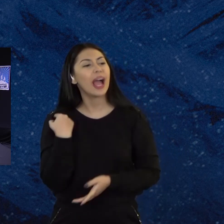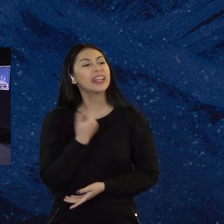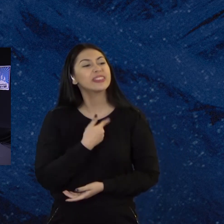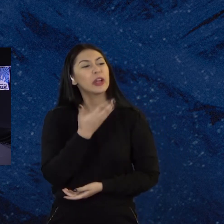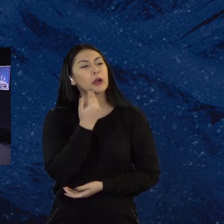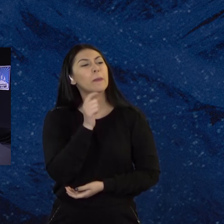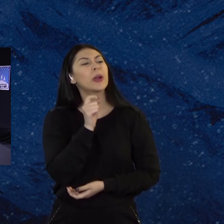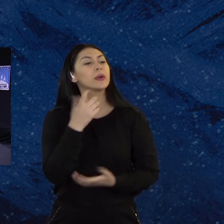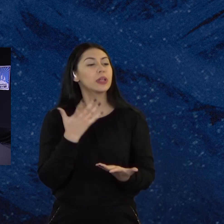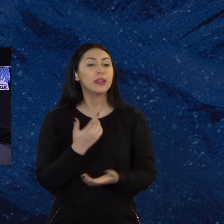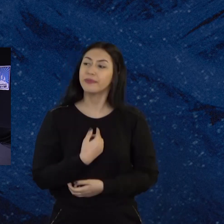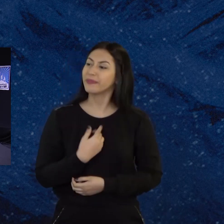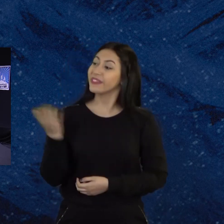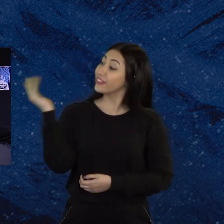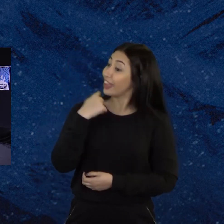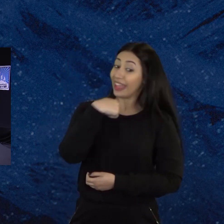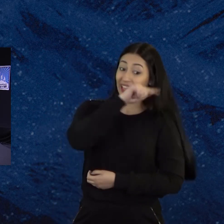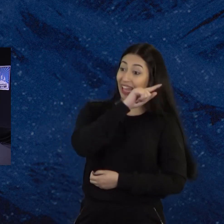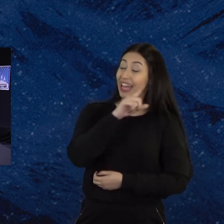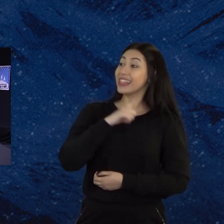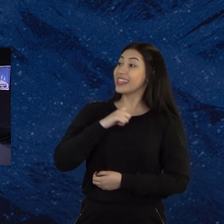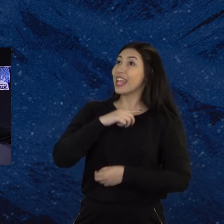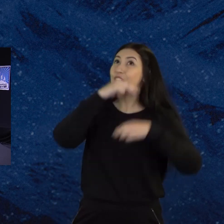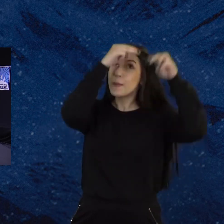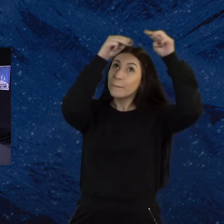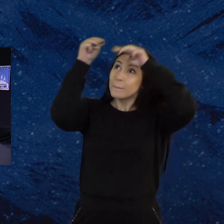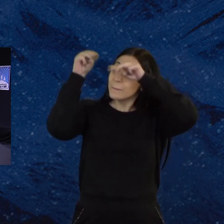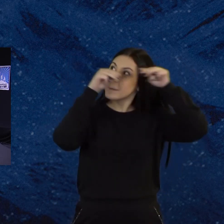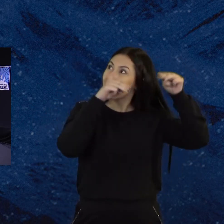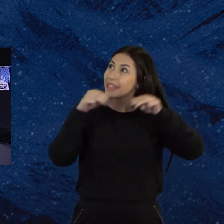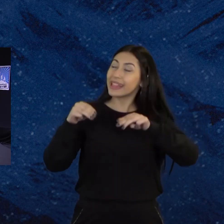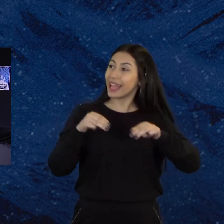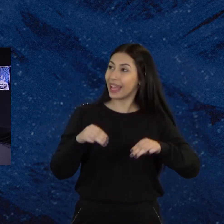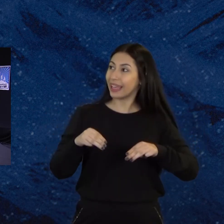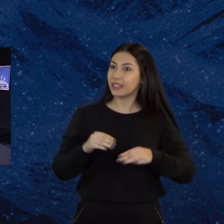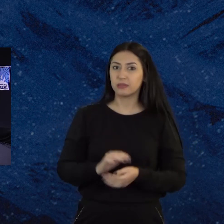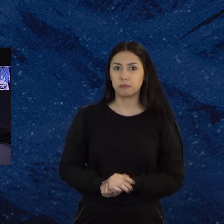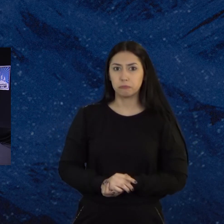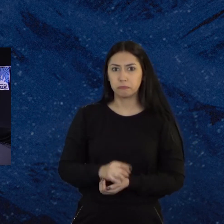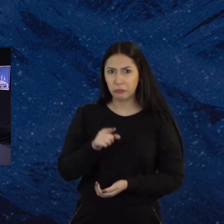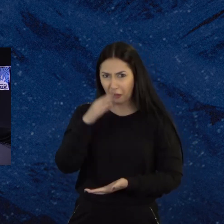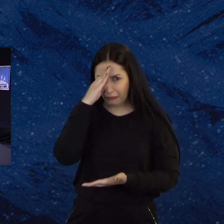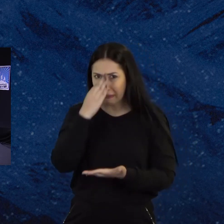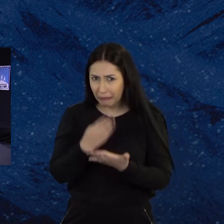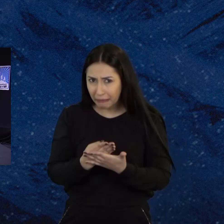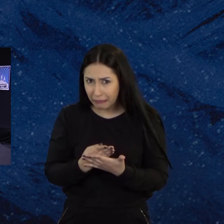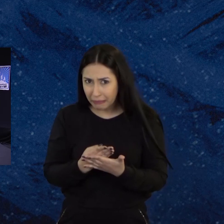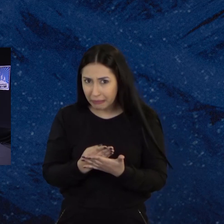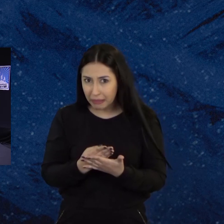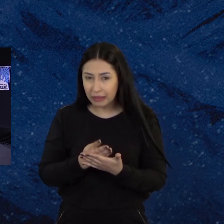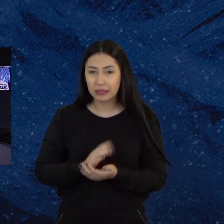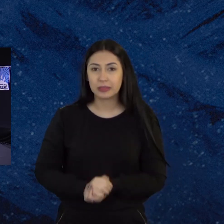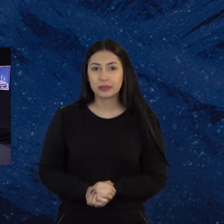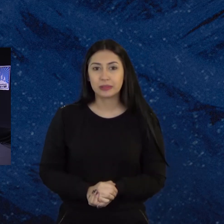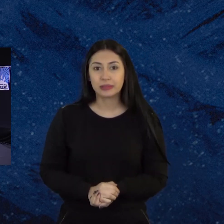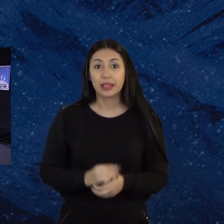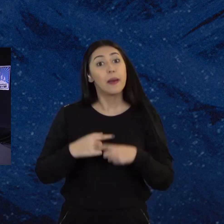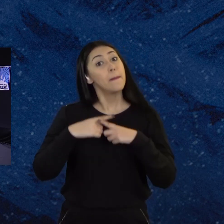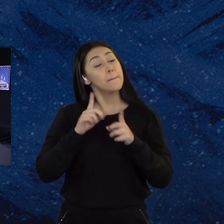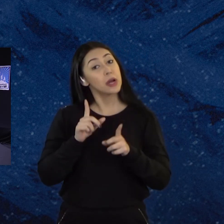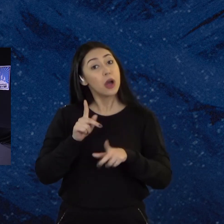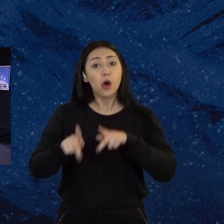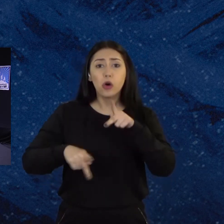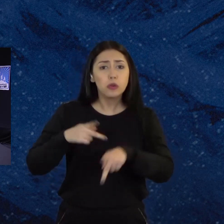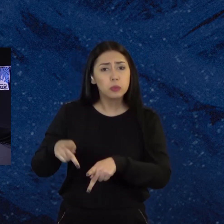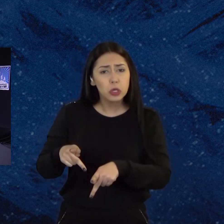lá fora que vai cair um pão. Vai cair um pão na rua lá e você vai buscar. Você vai acreditar? Né? Mas eles foram simples